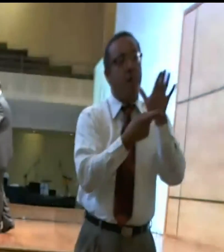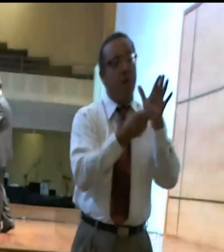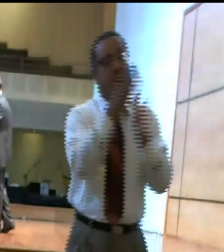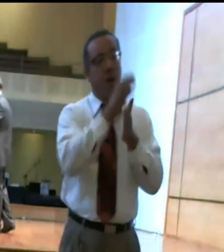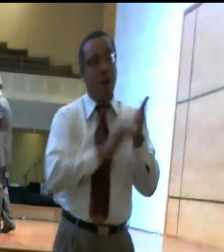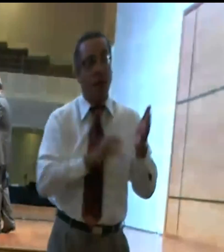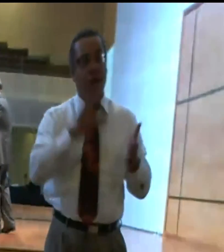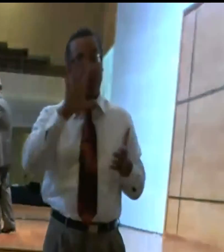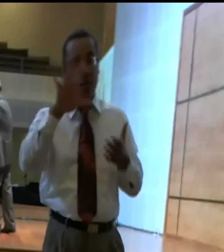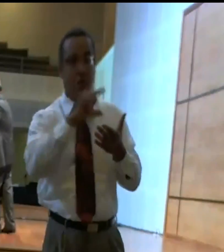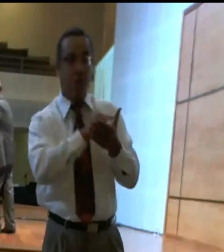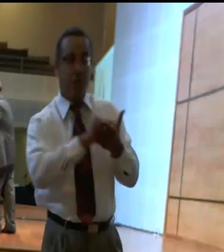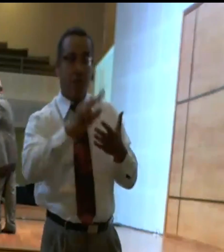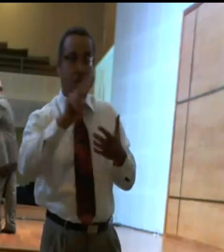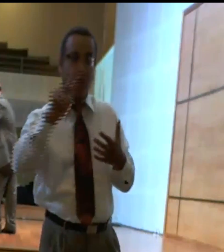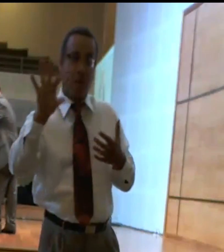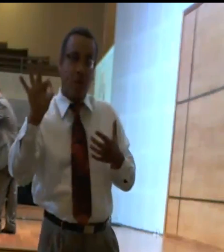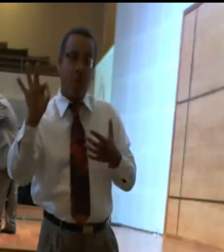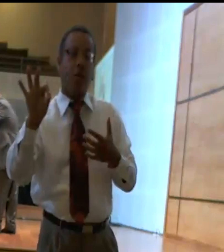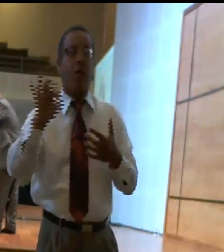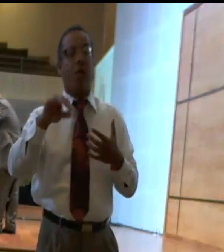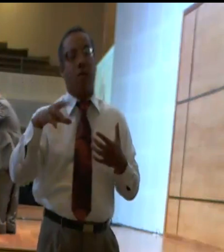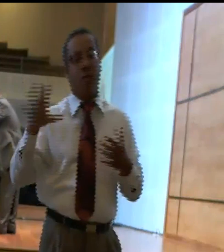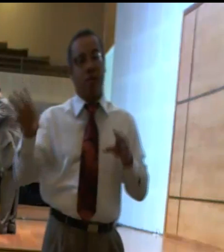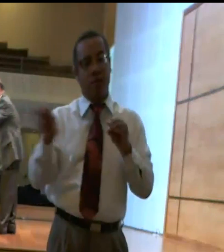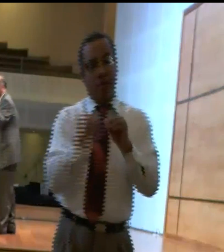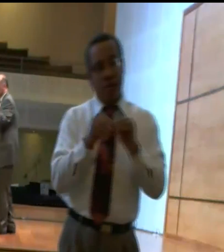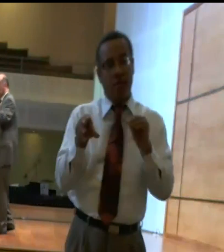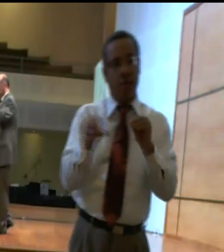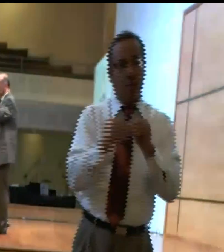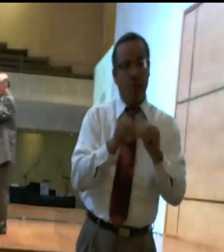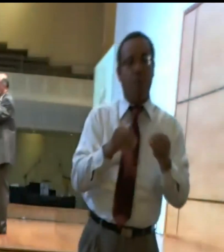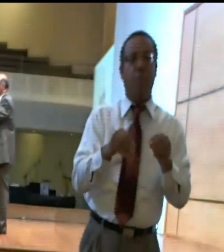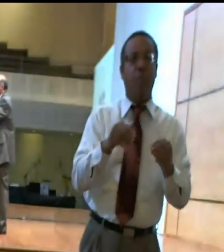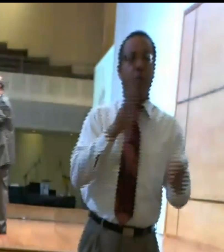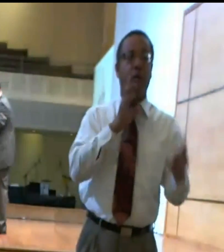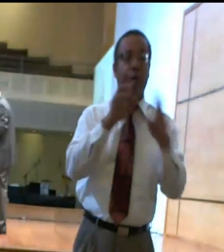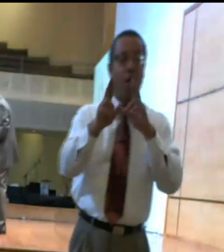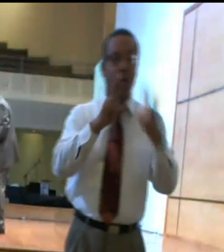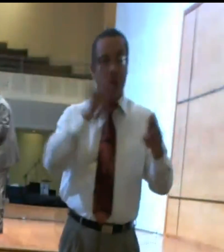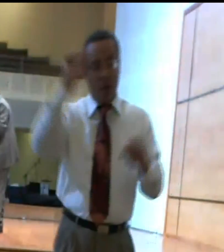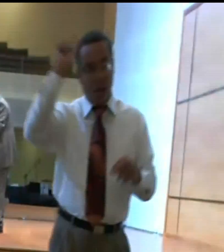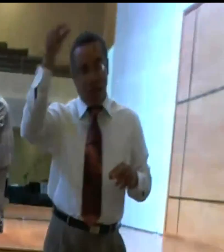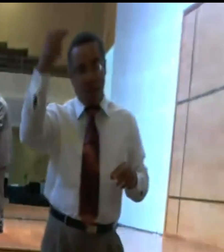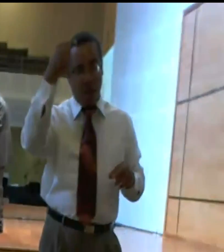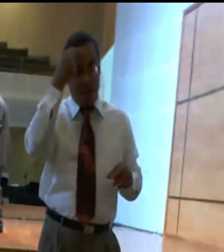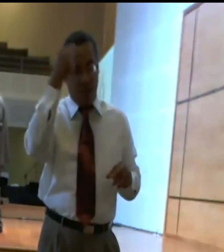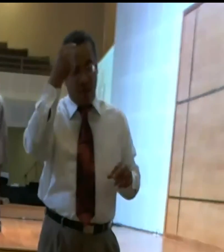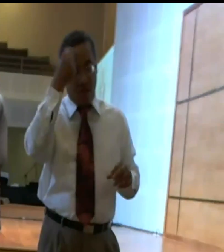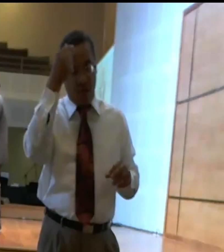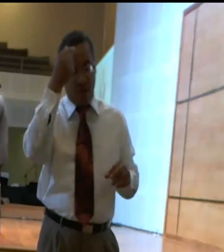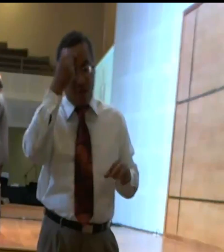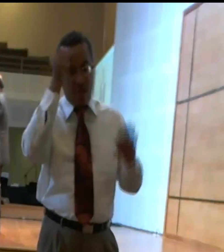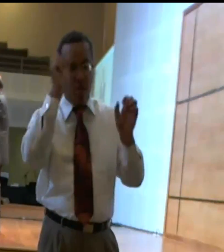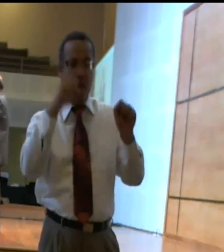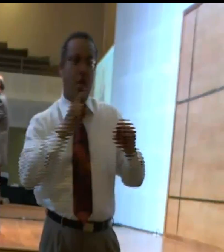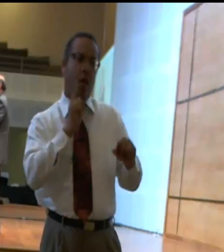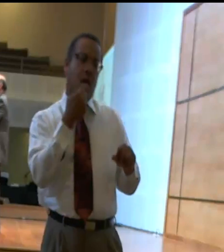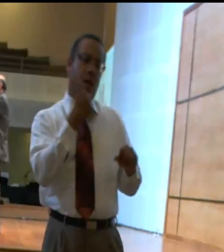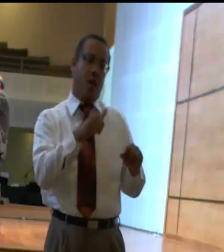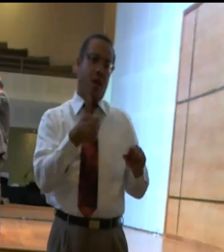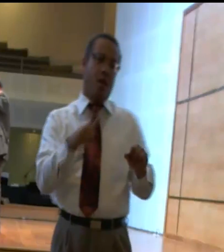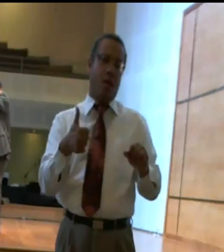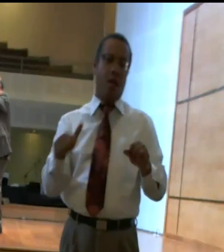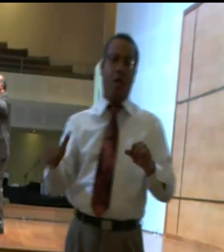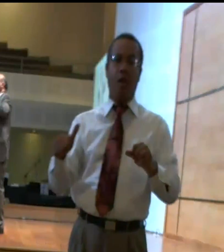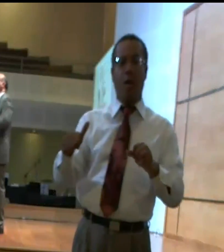5, versículo 29. Y eso no solo se aplica a la relación que tenemos con el gobierno. Se puede extender a cualquier